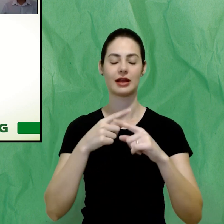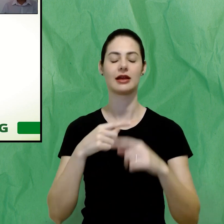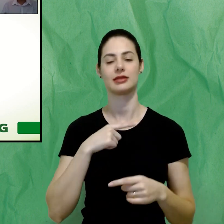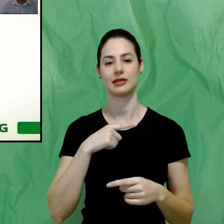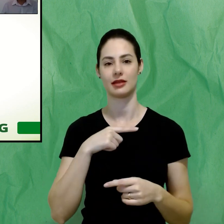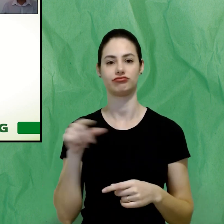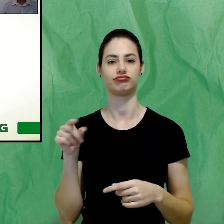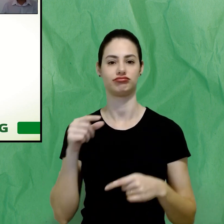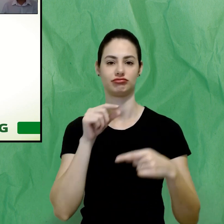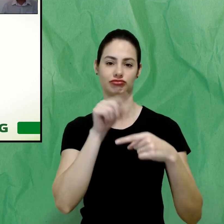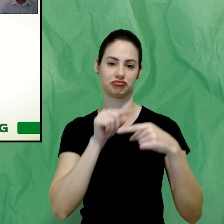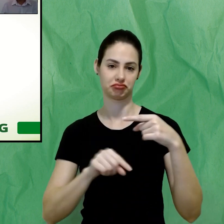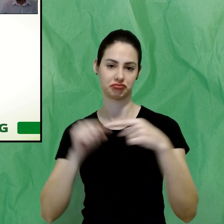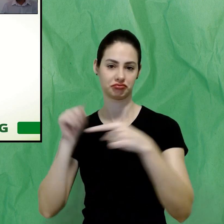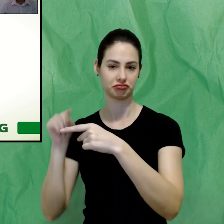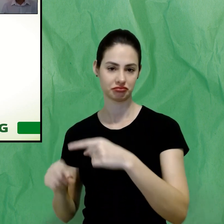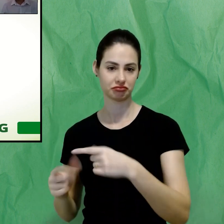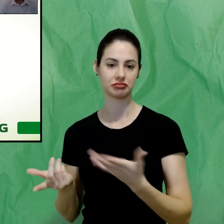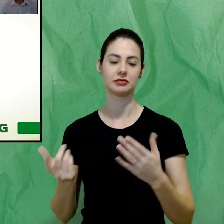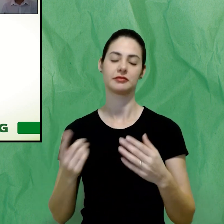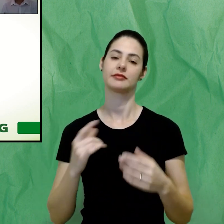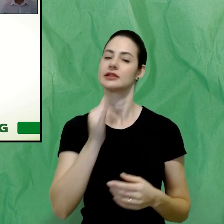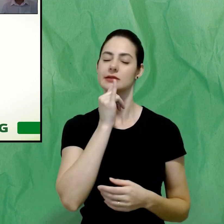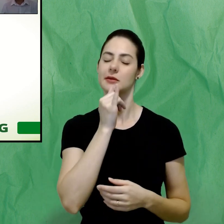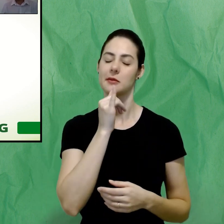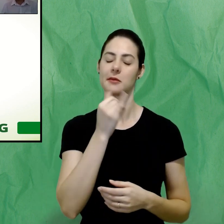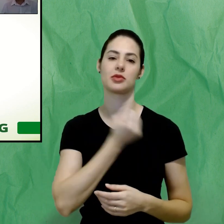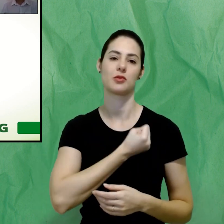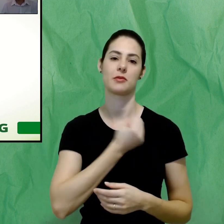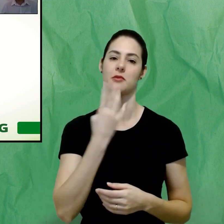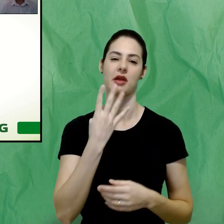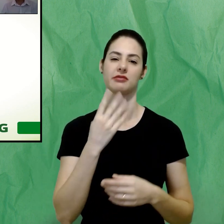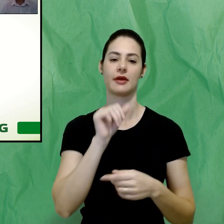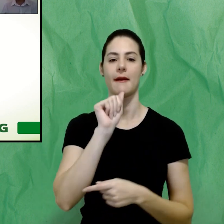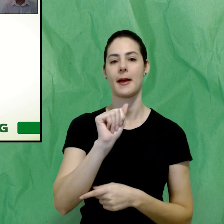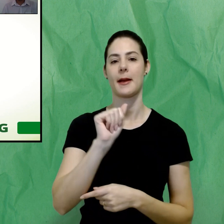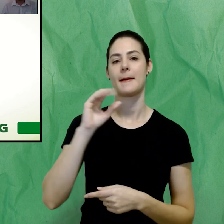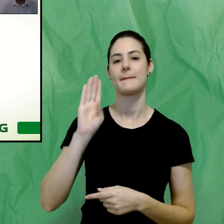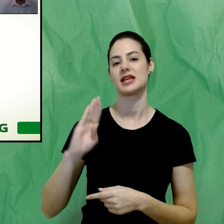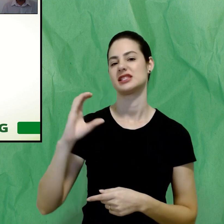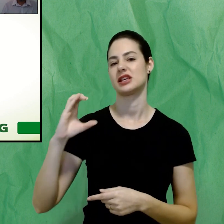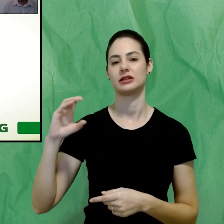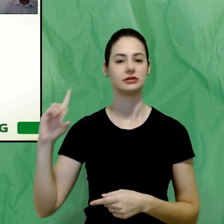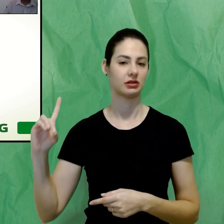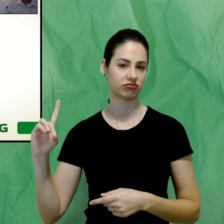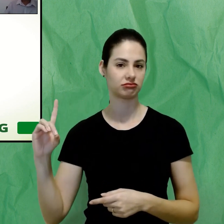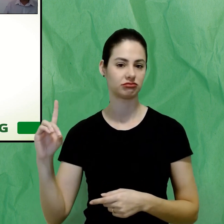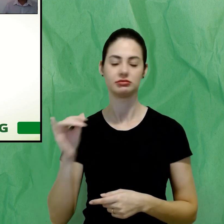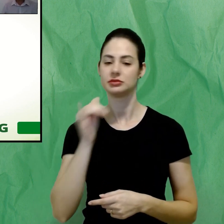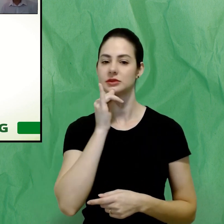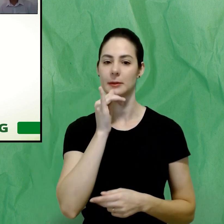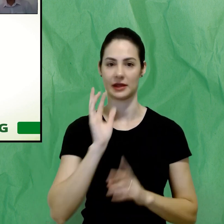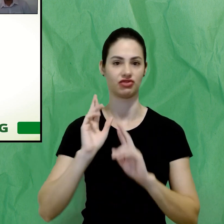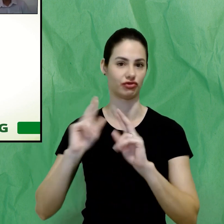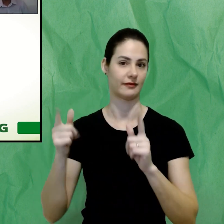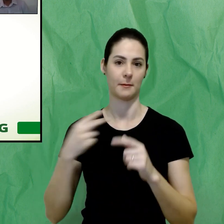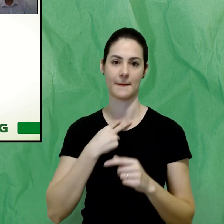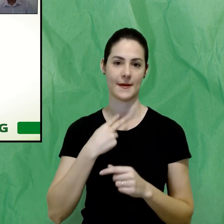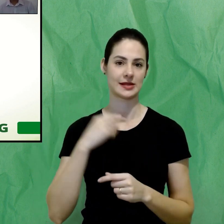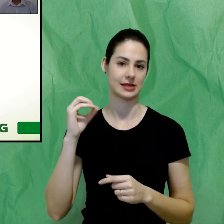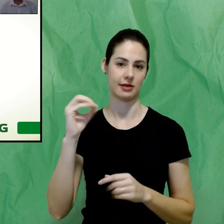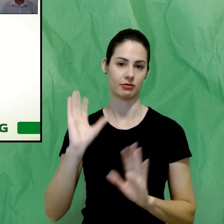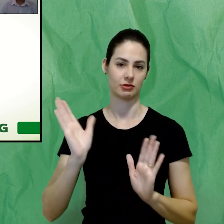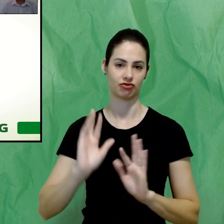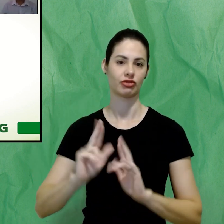Assim, 4 números, aqui representados por A, B, C e D, diferentes de